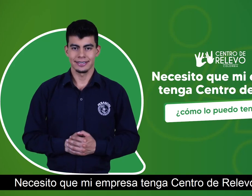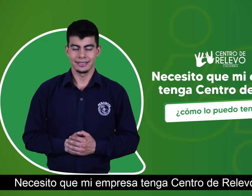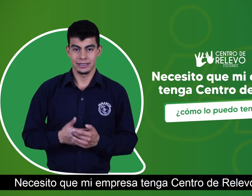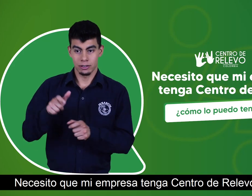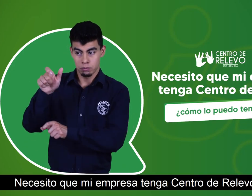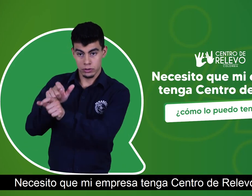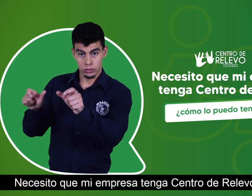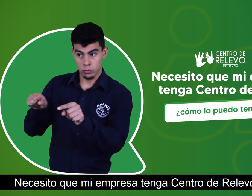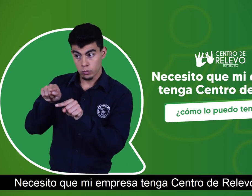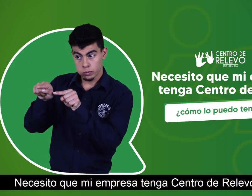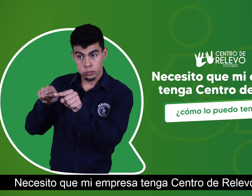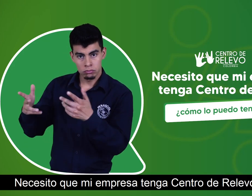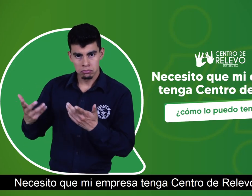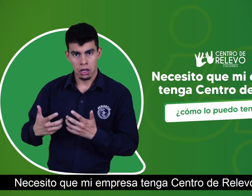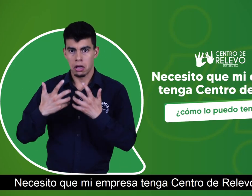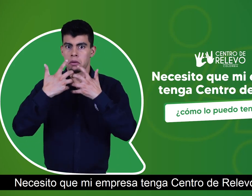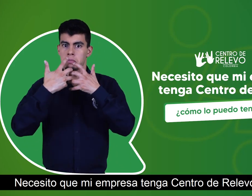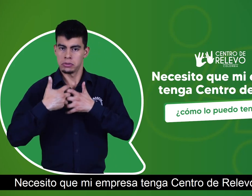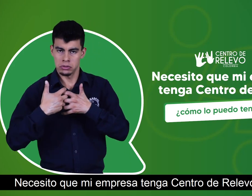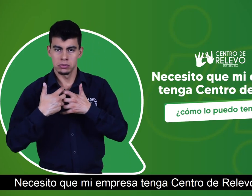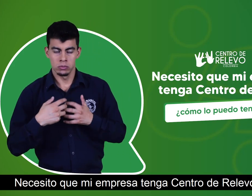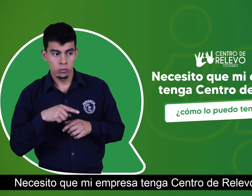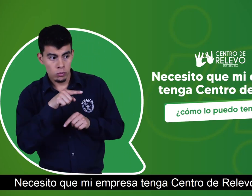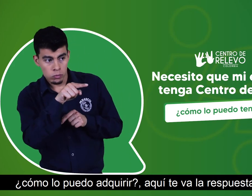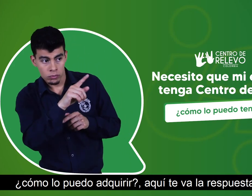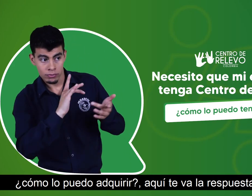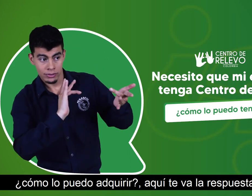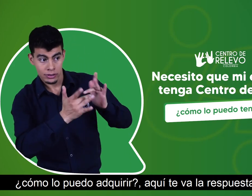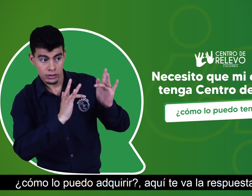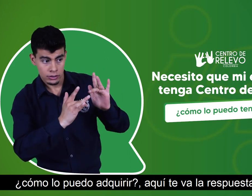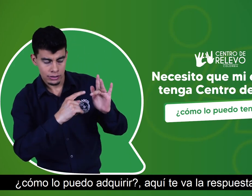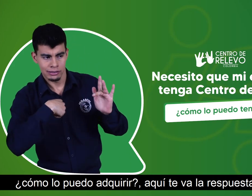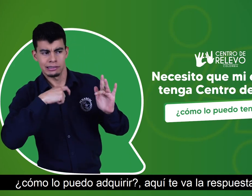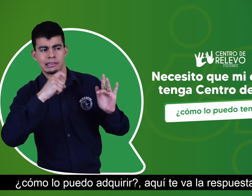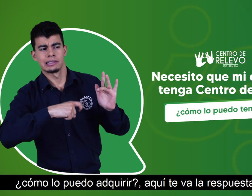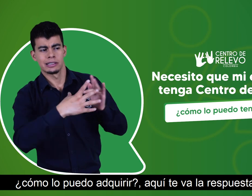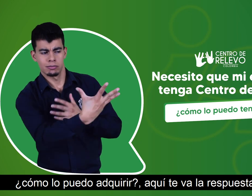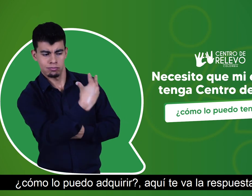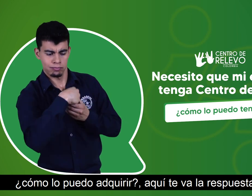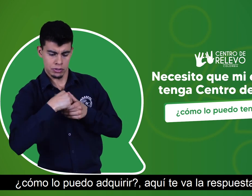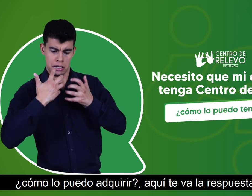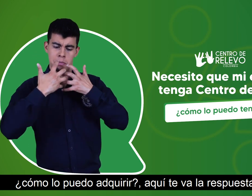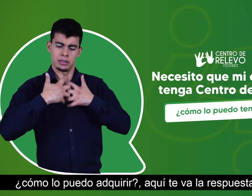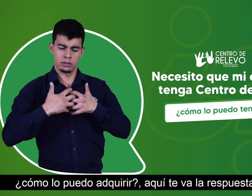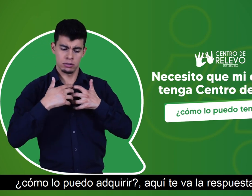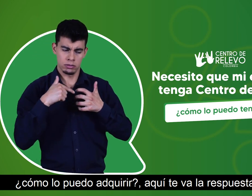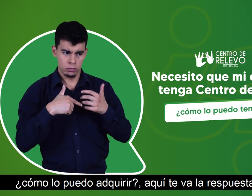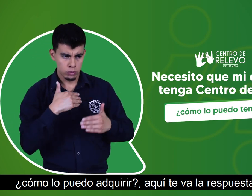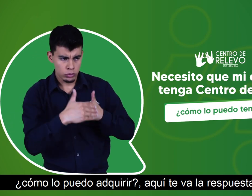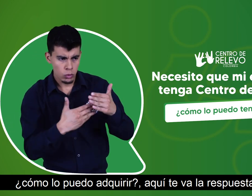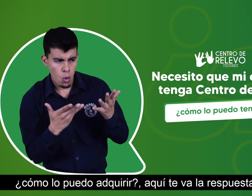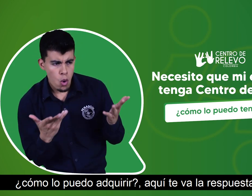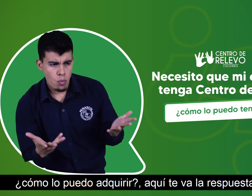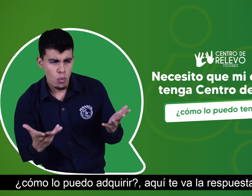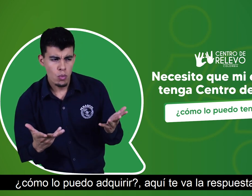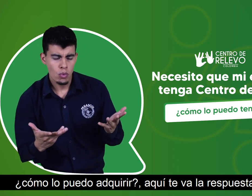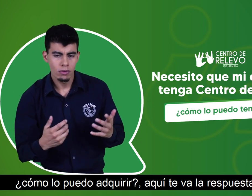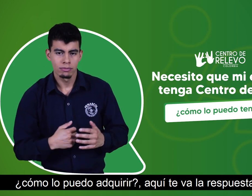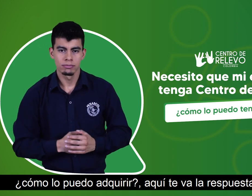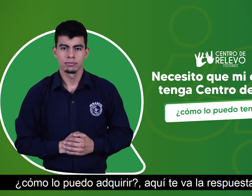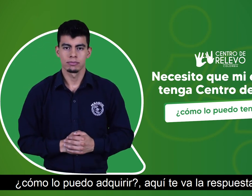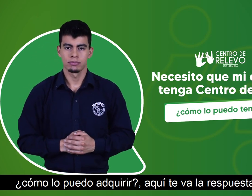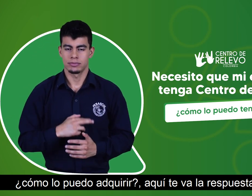Necesito que mi empresa tenga centro de relevo. ¿Cómo lo puedo adquirir? Aquí te va la respuesta.